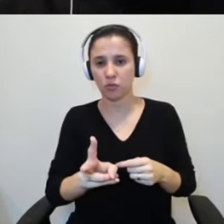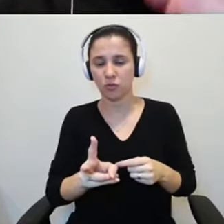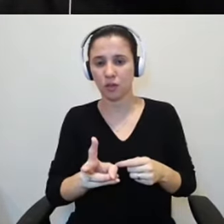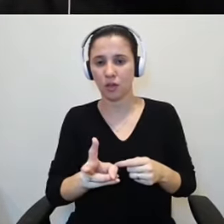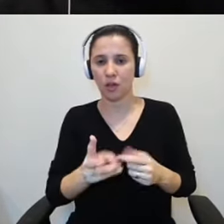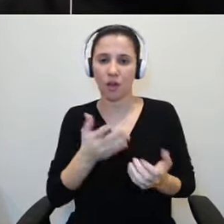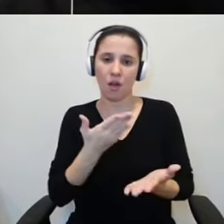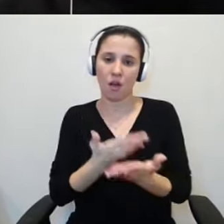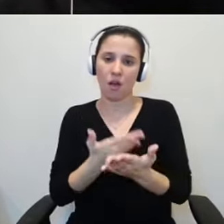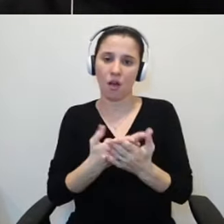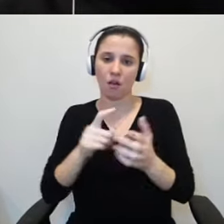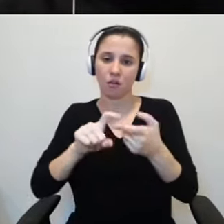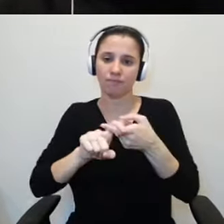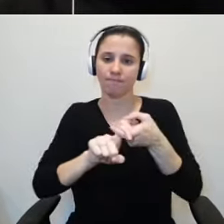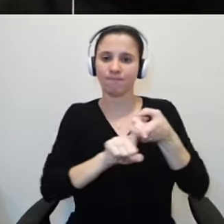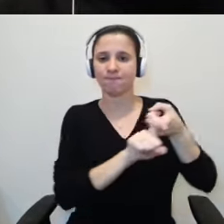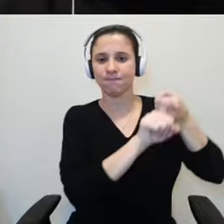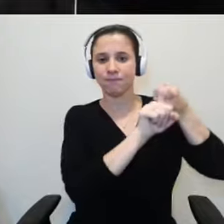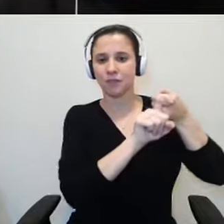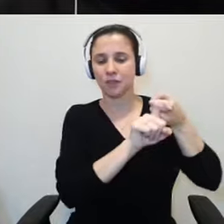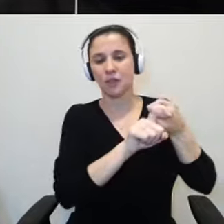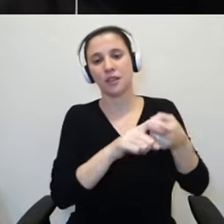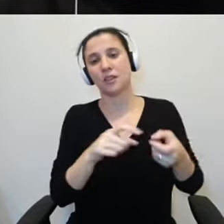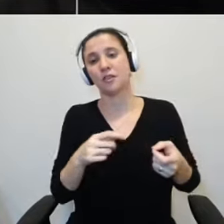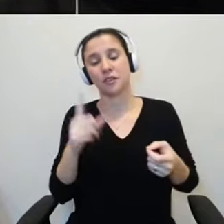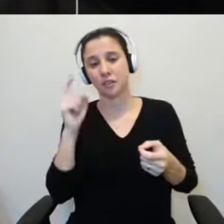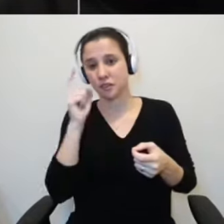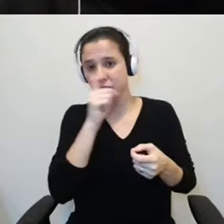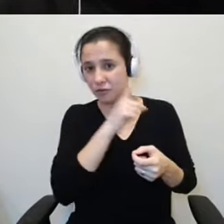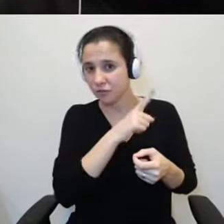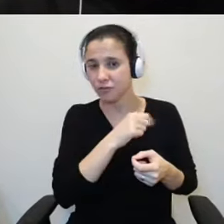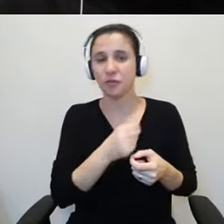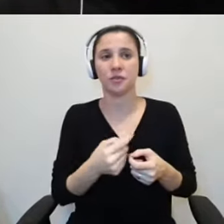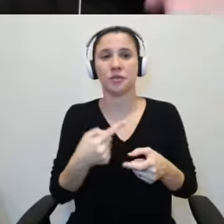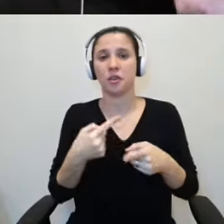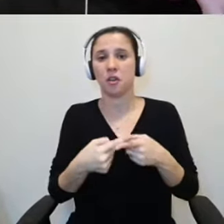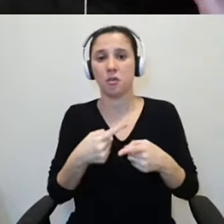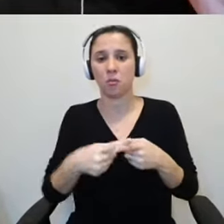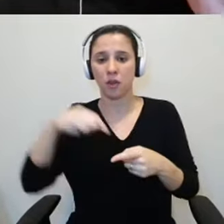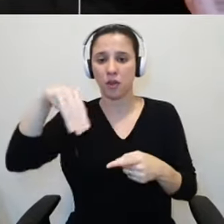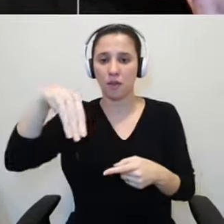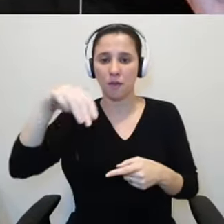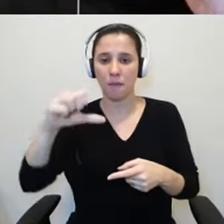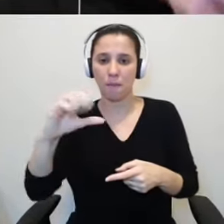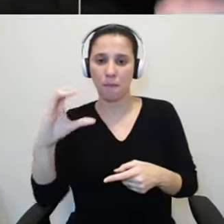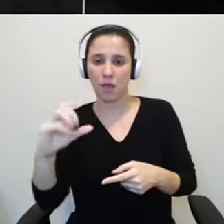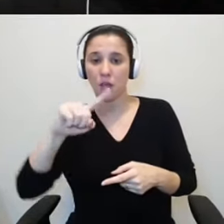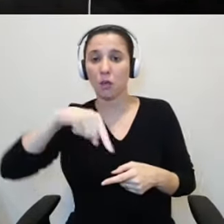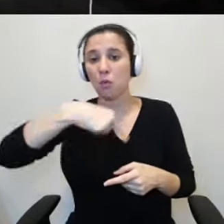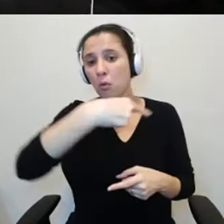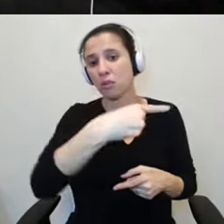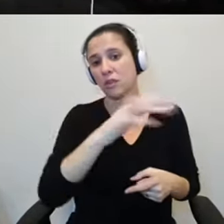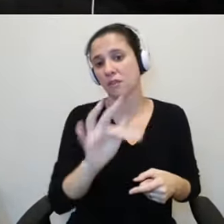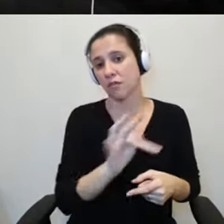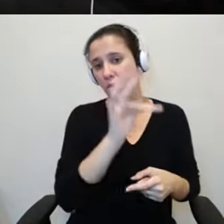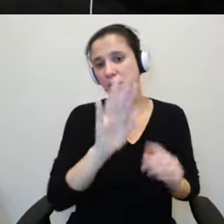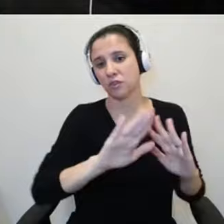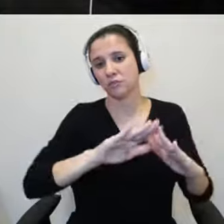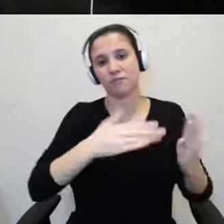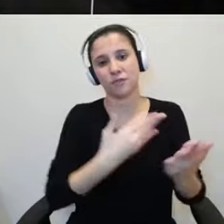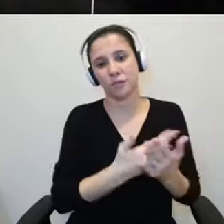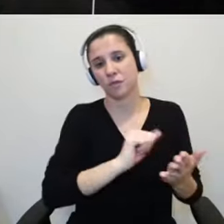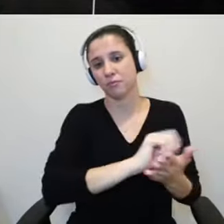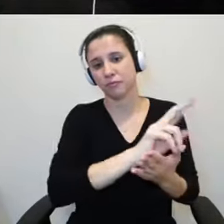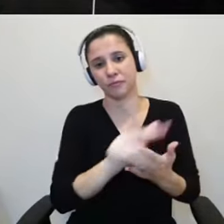instituições e o próprio Ministério da Educação não está trabalhando com isso. Então, é isso que a gente tá colocado.